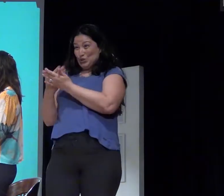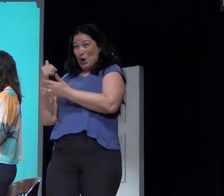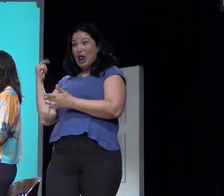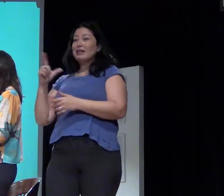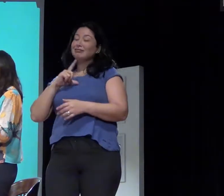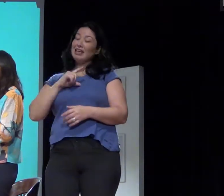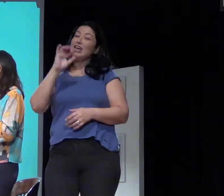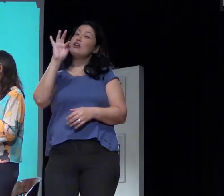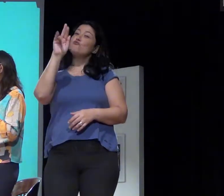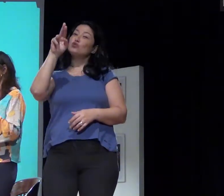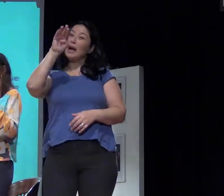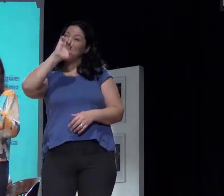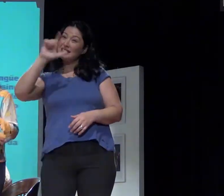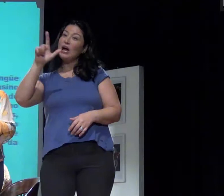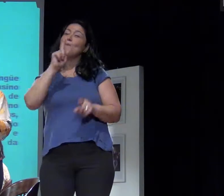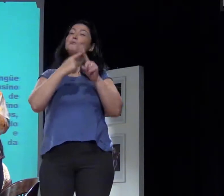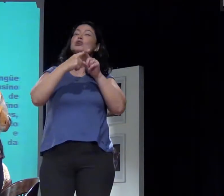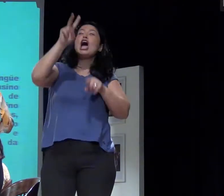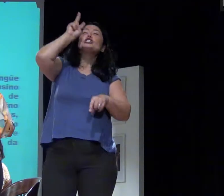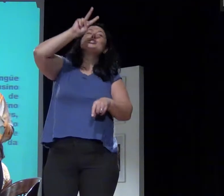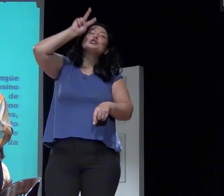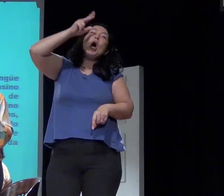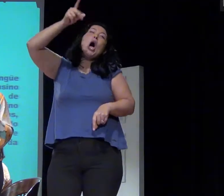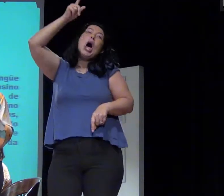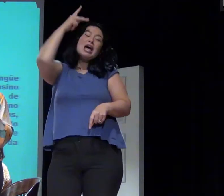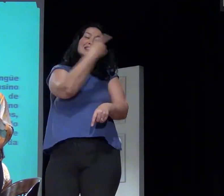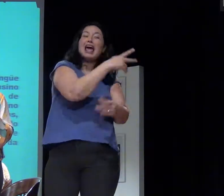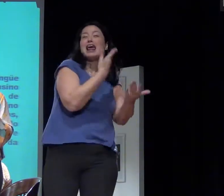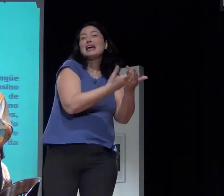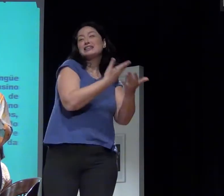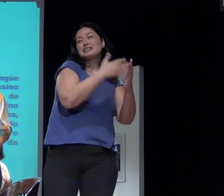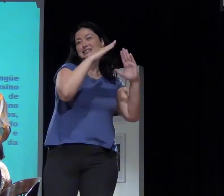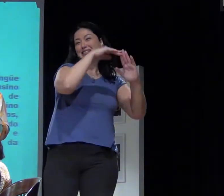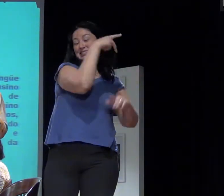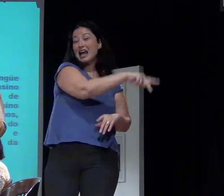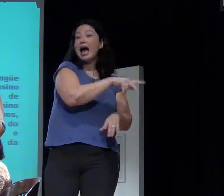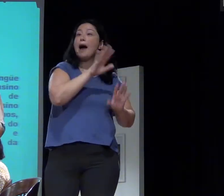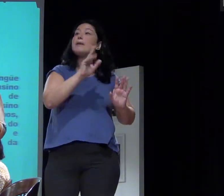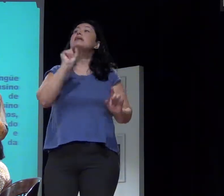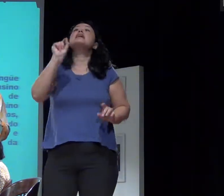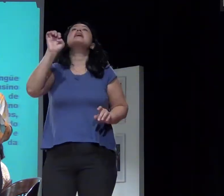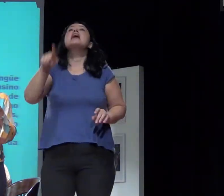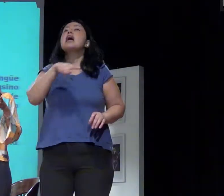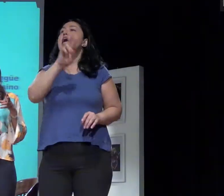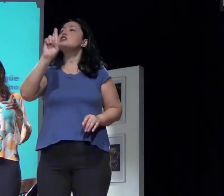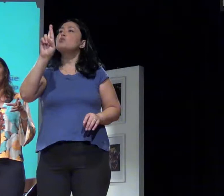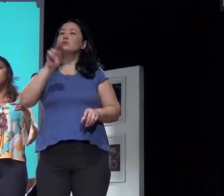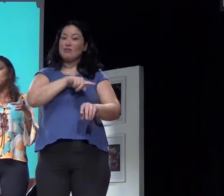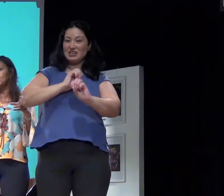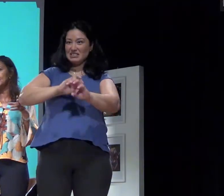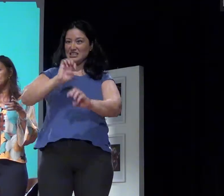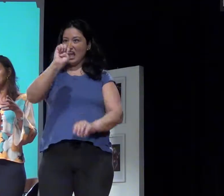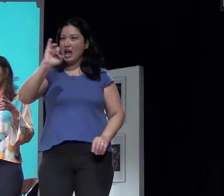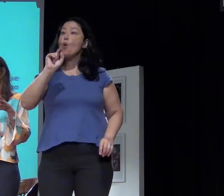tem fundamental devido à história, a própria história da escola. E quem é responsável pelo ensino